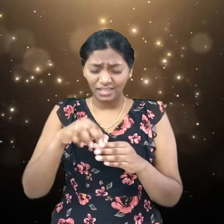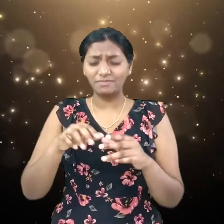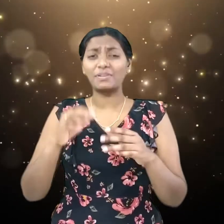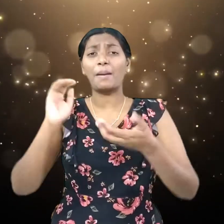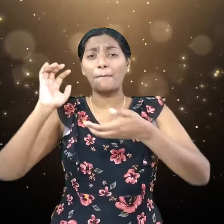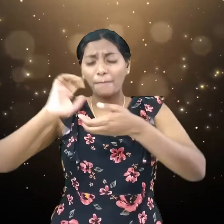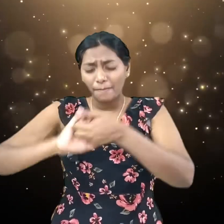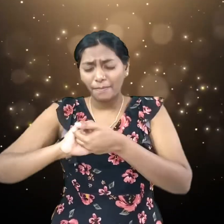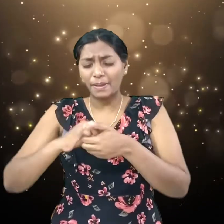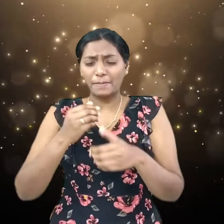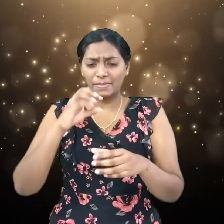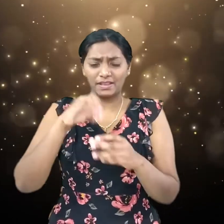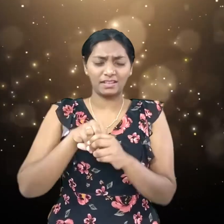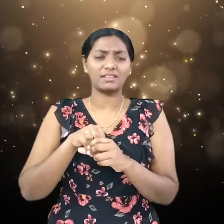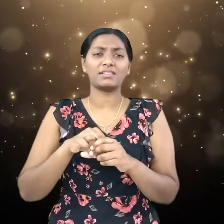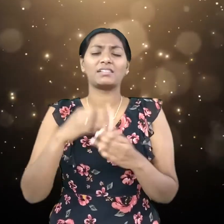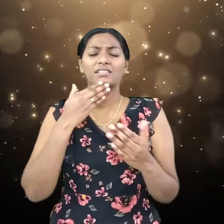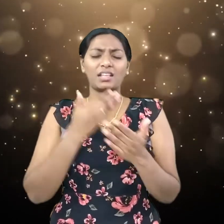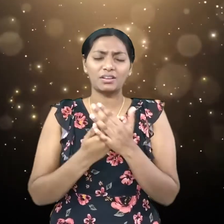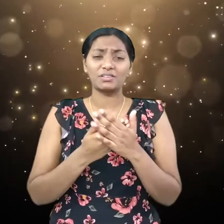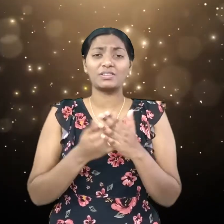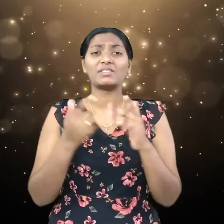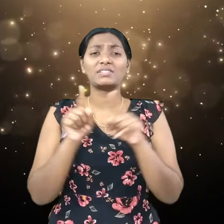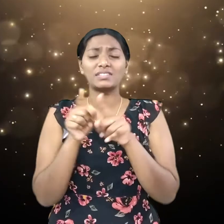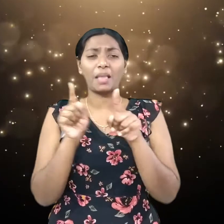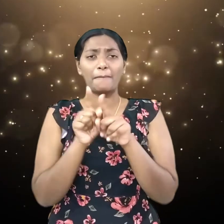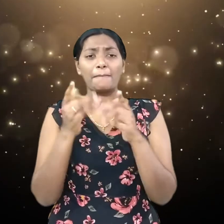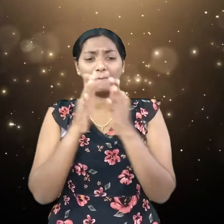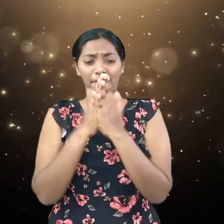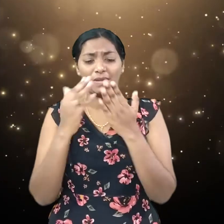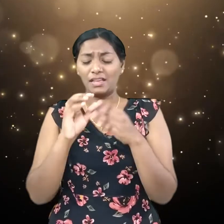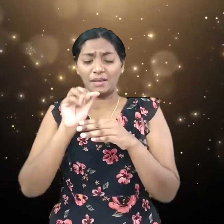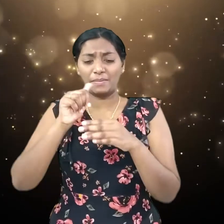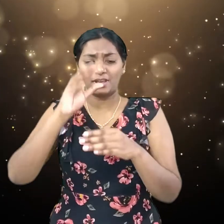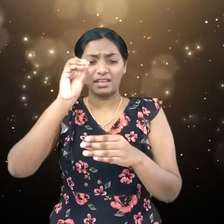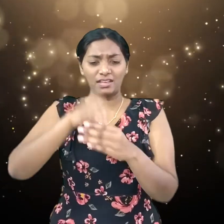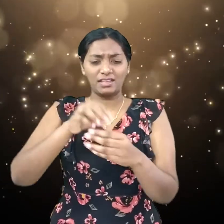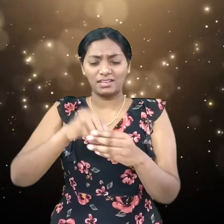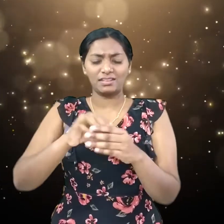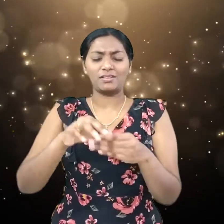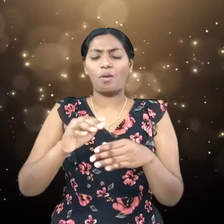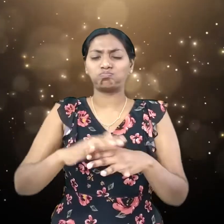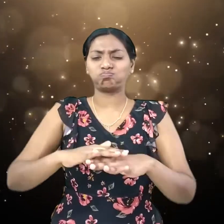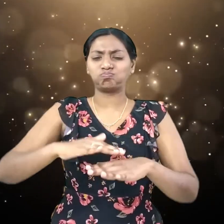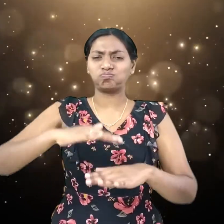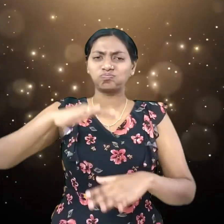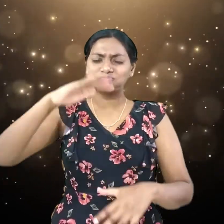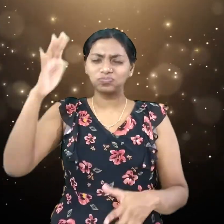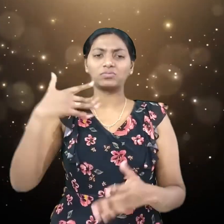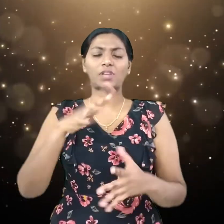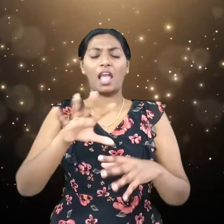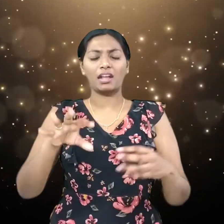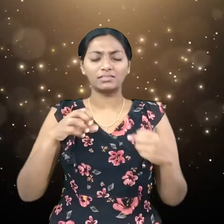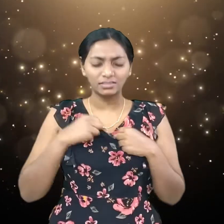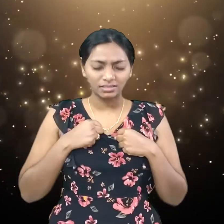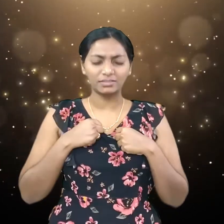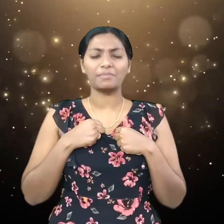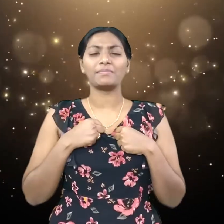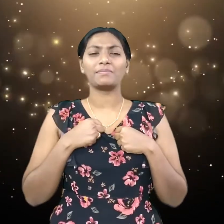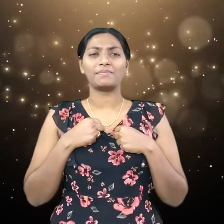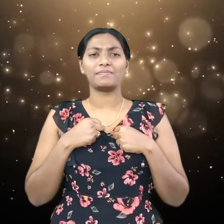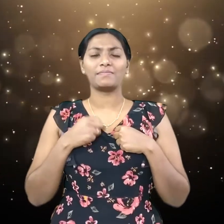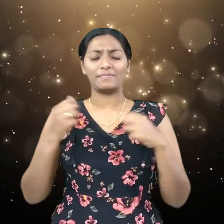हैं। पार्टनरशिप के लिए धन्यवाद जैसे हमने दिया है। हम इसकी बढ़ी हुई फसल को ग्रहण करते हैं यीशु मसीह के नाम। वी